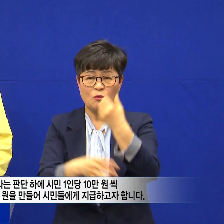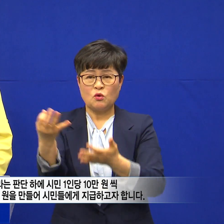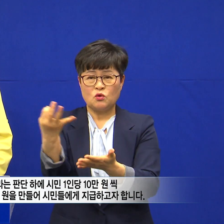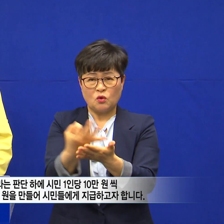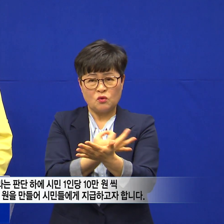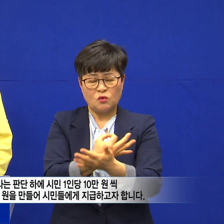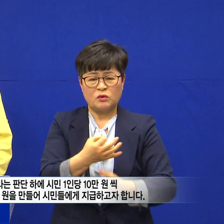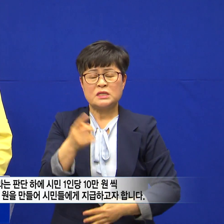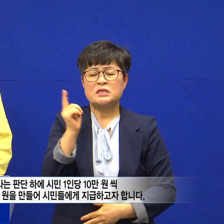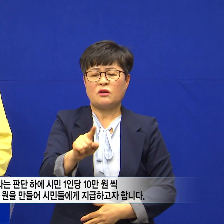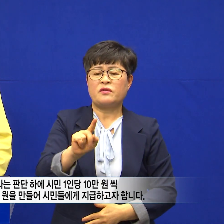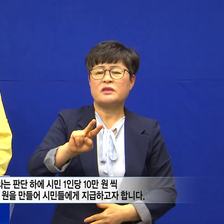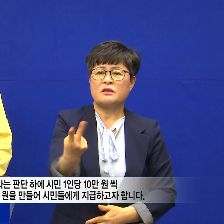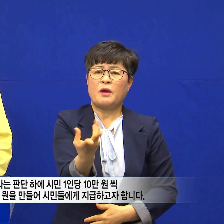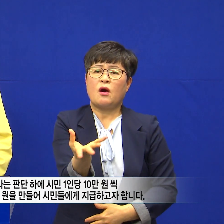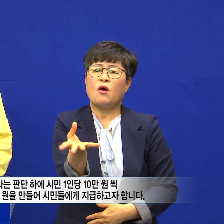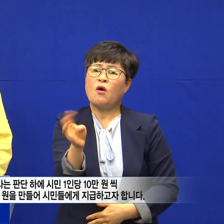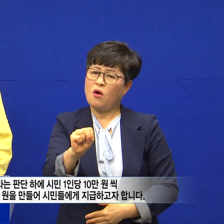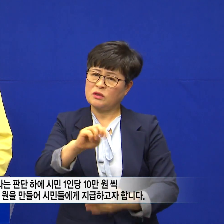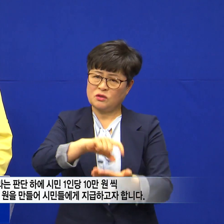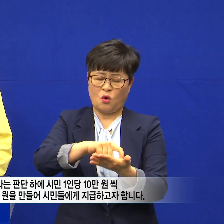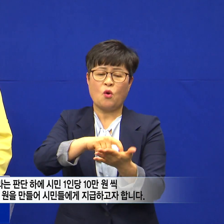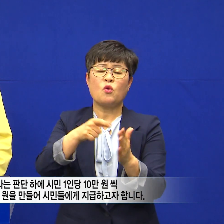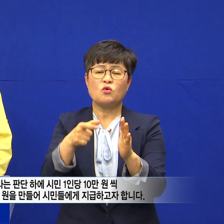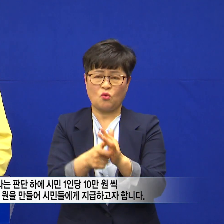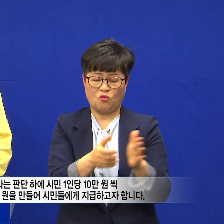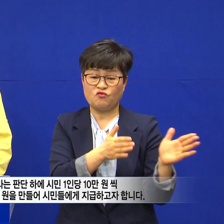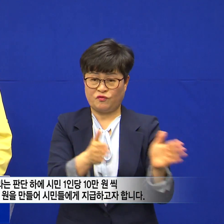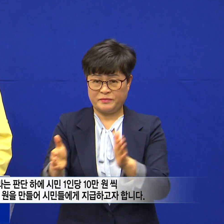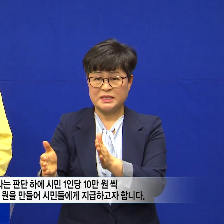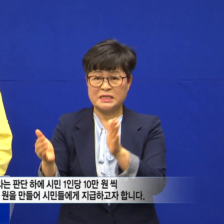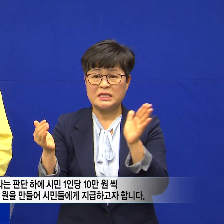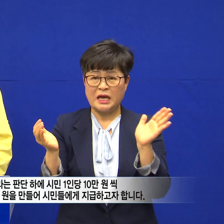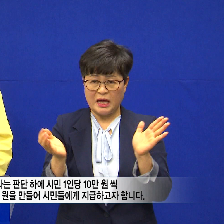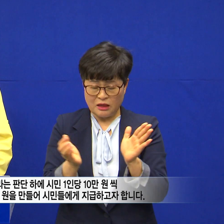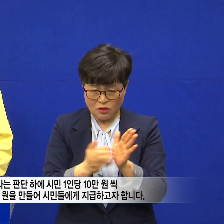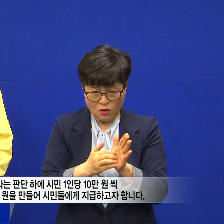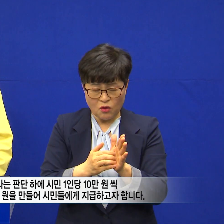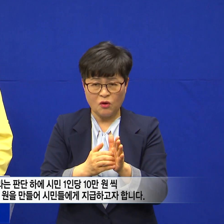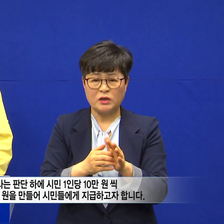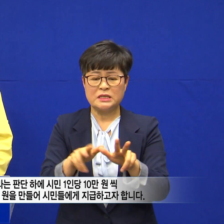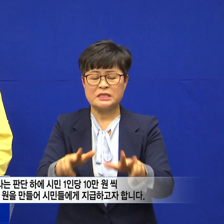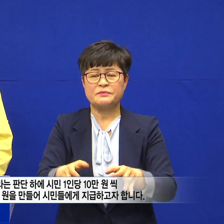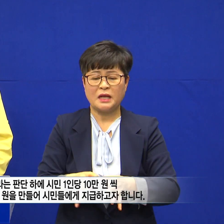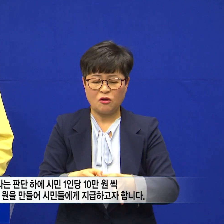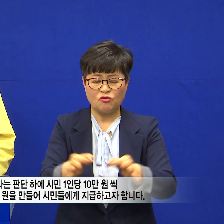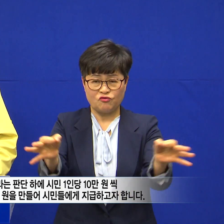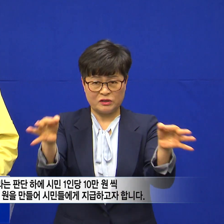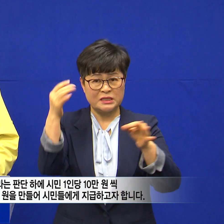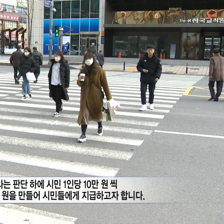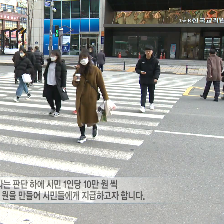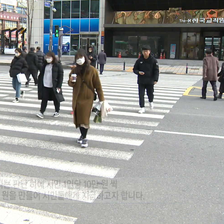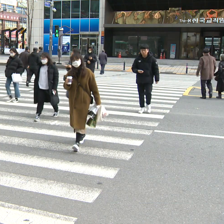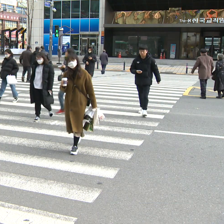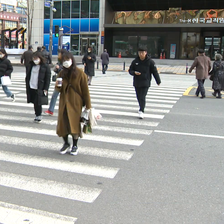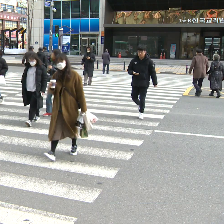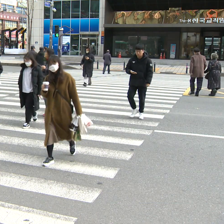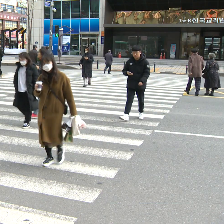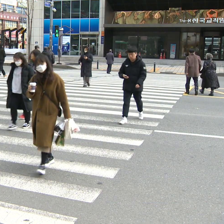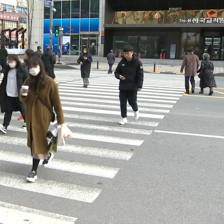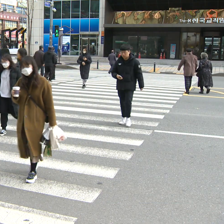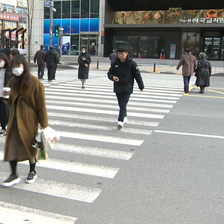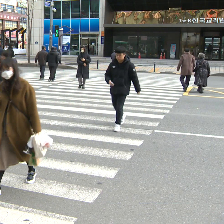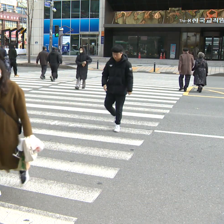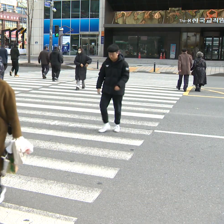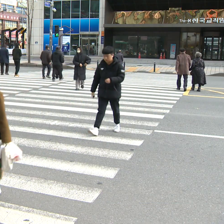1200 요원 체어 채원을 만들어서 짐 굵게 지급 보고자 합니다 지난달